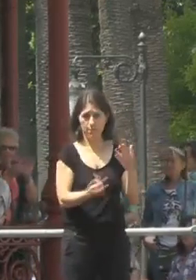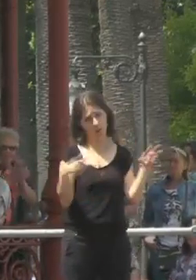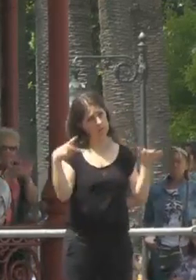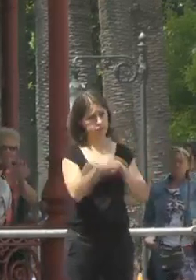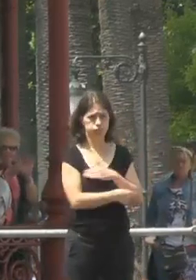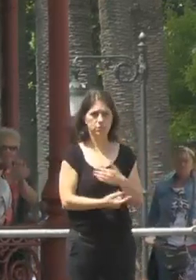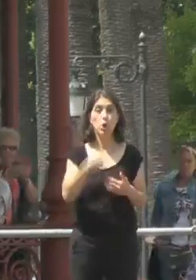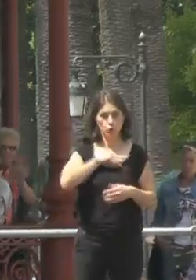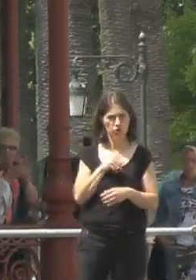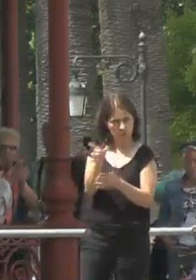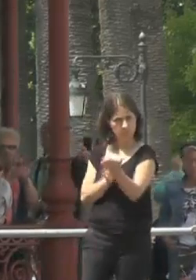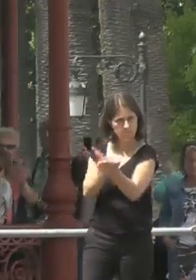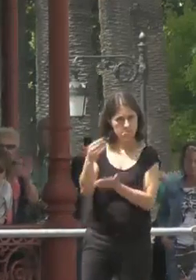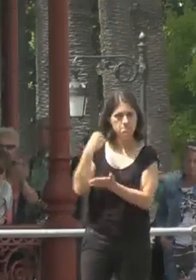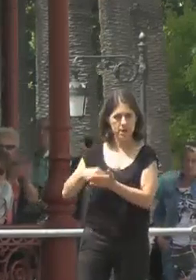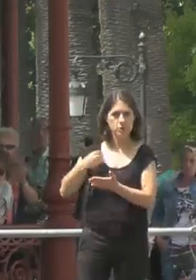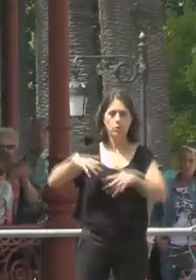gobierno.